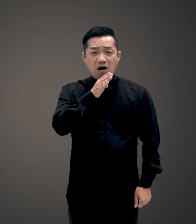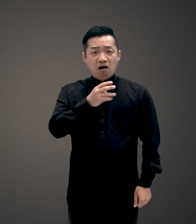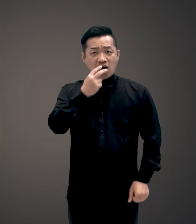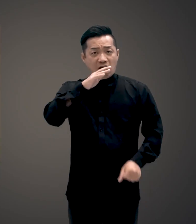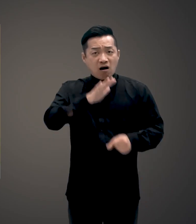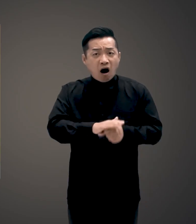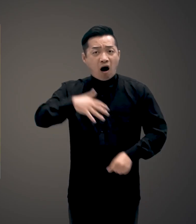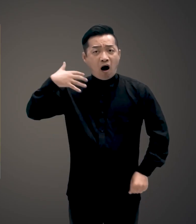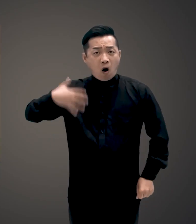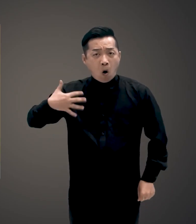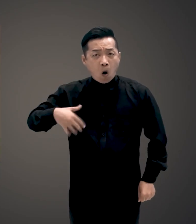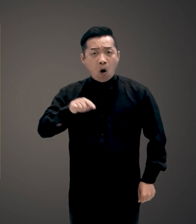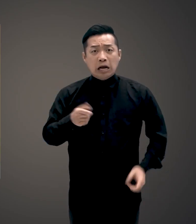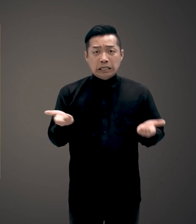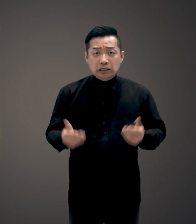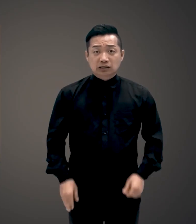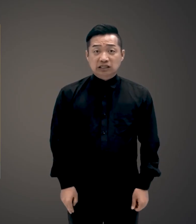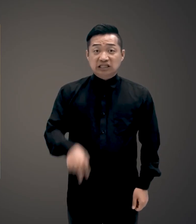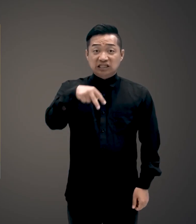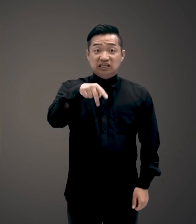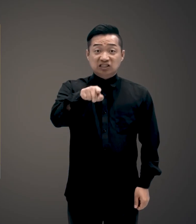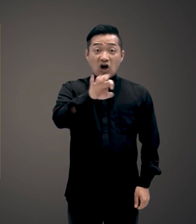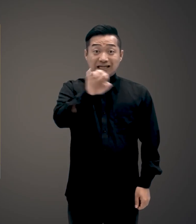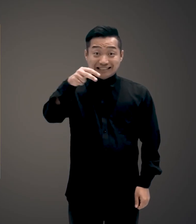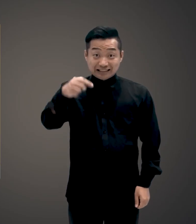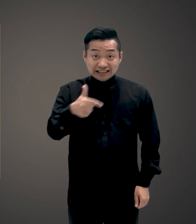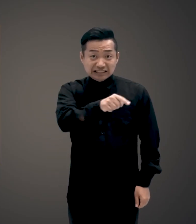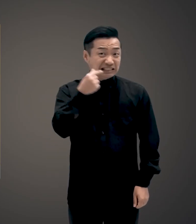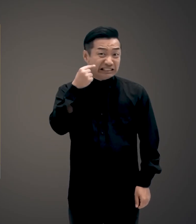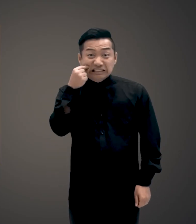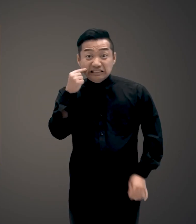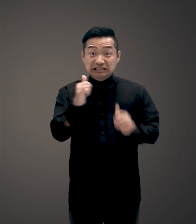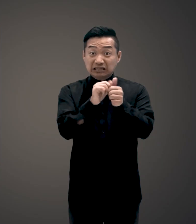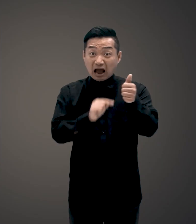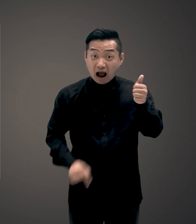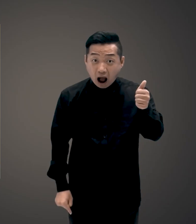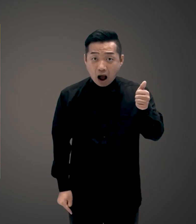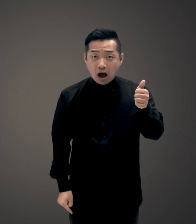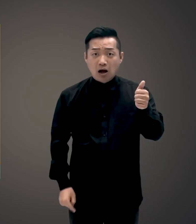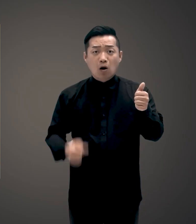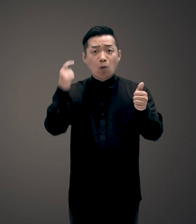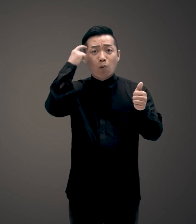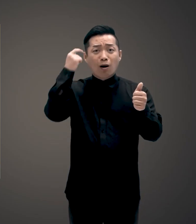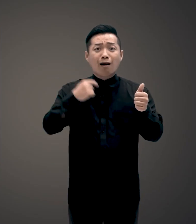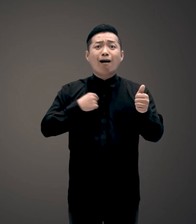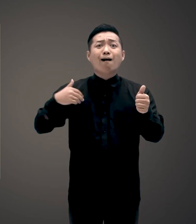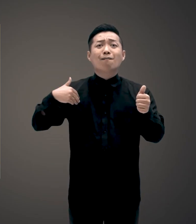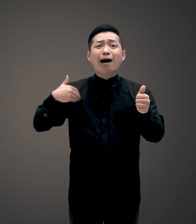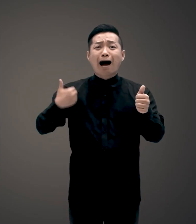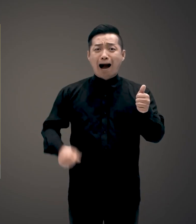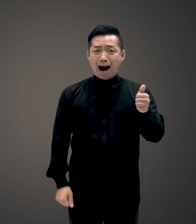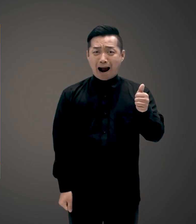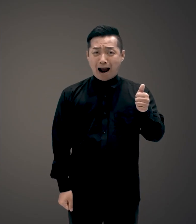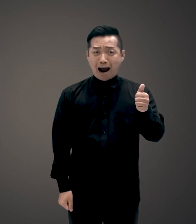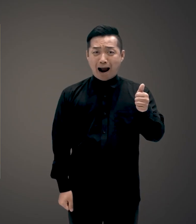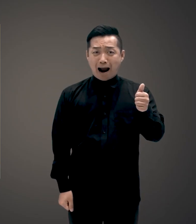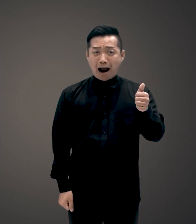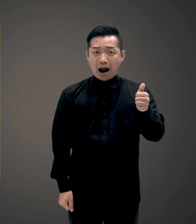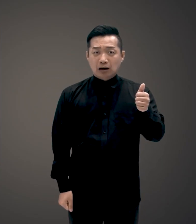막히고 코가 막히는 일이다. 서이든이 인싸였어? 난 몰랐던